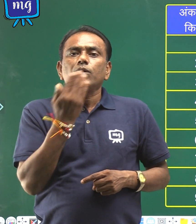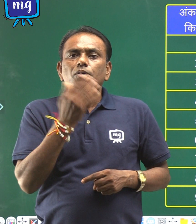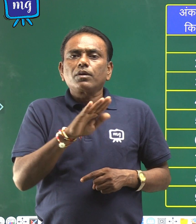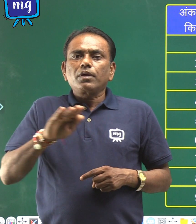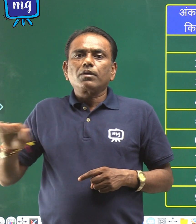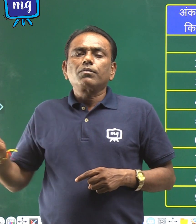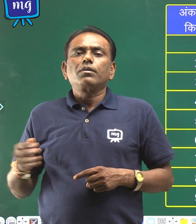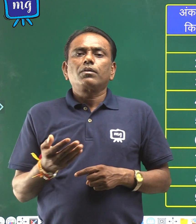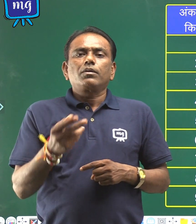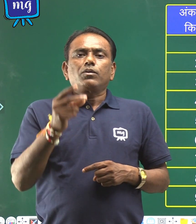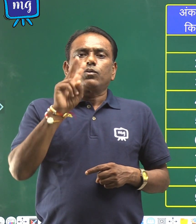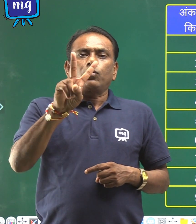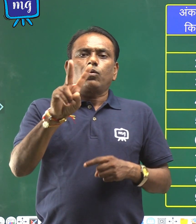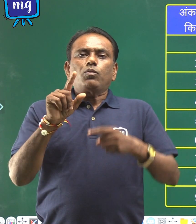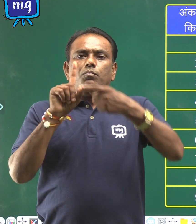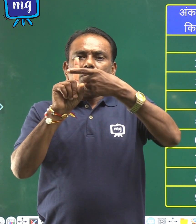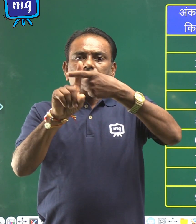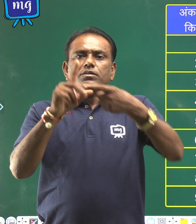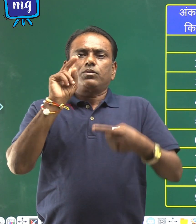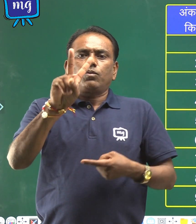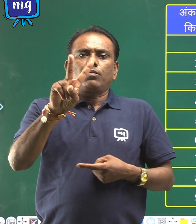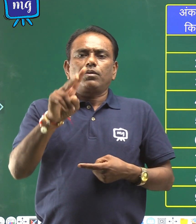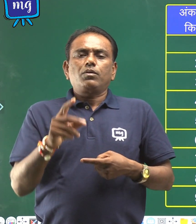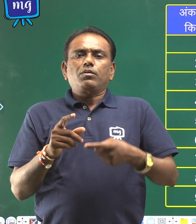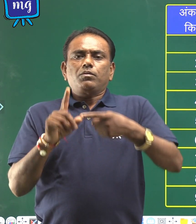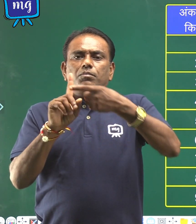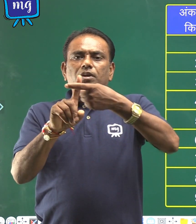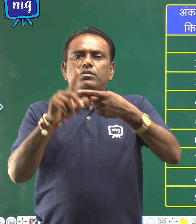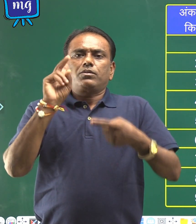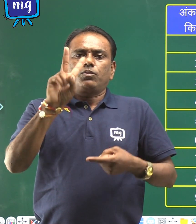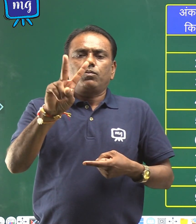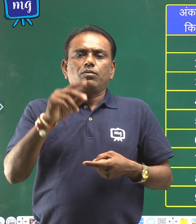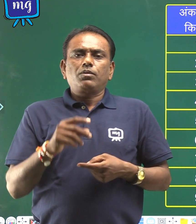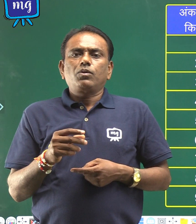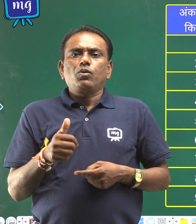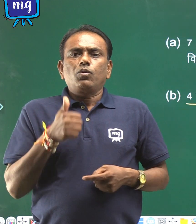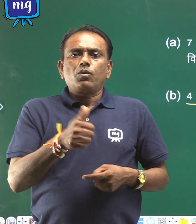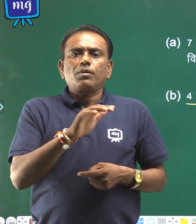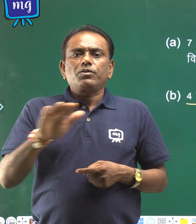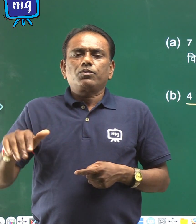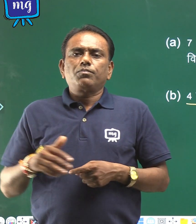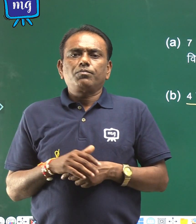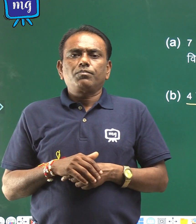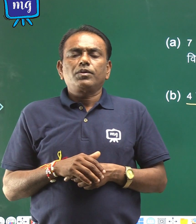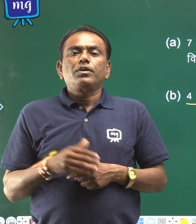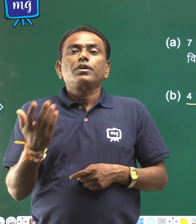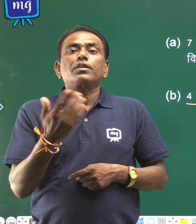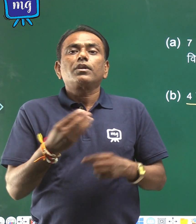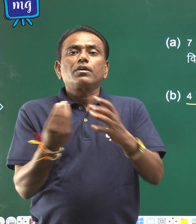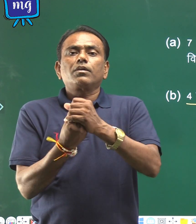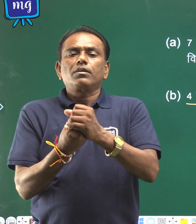2 + 2 + 2। ठीक है बच्चों, तो कितने हो